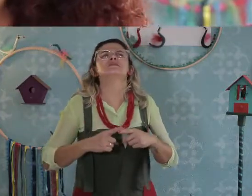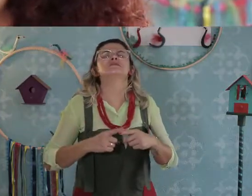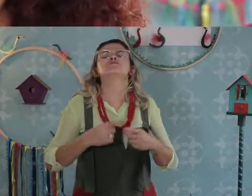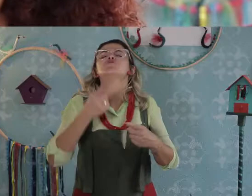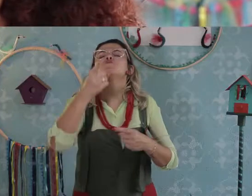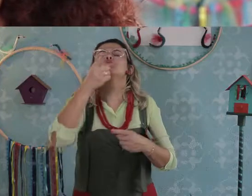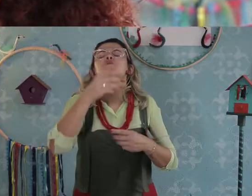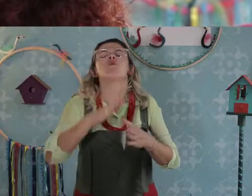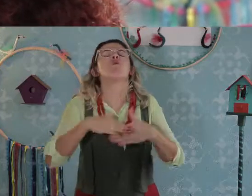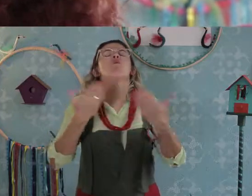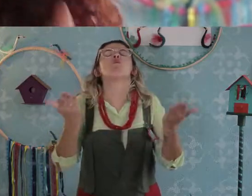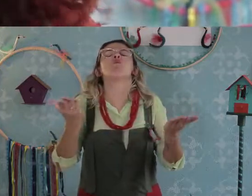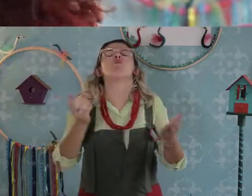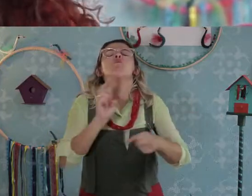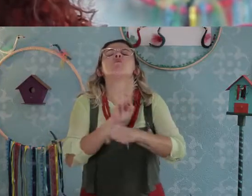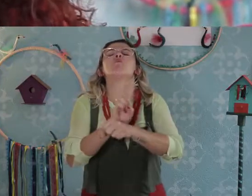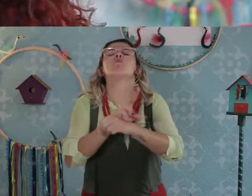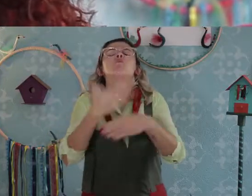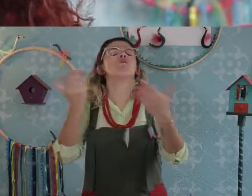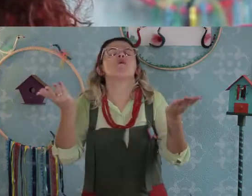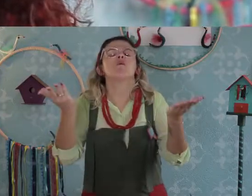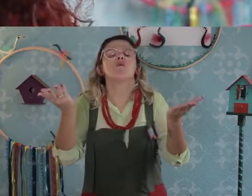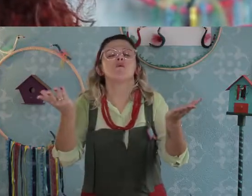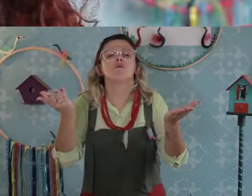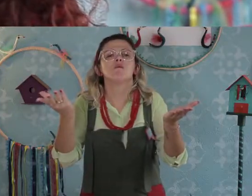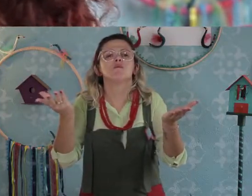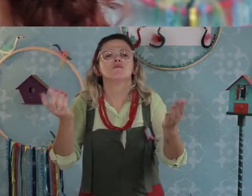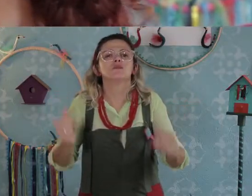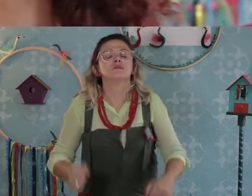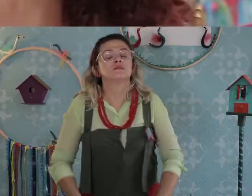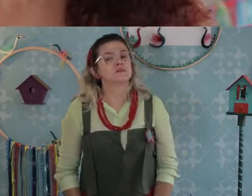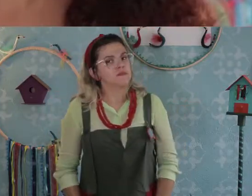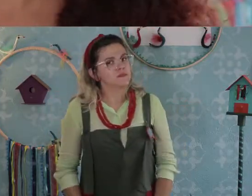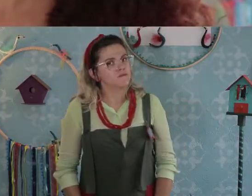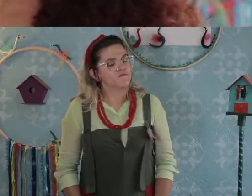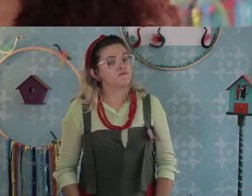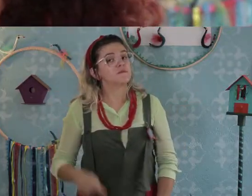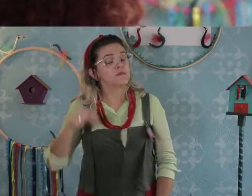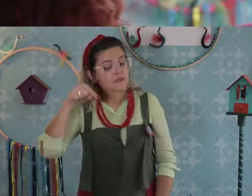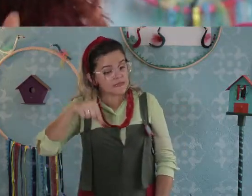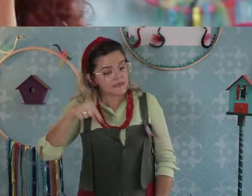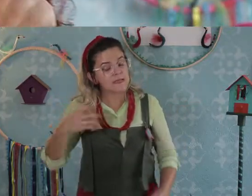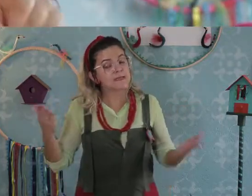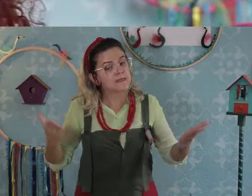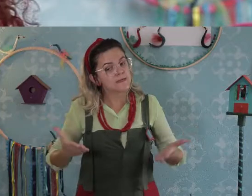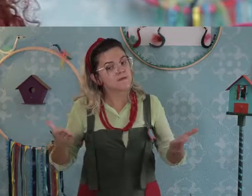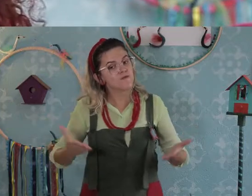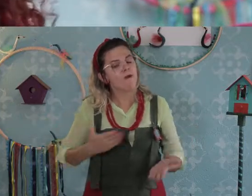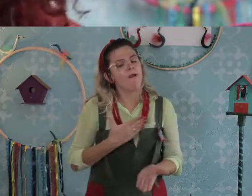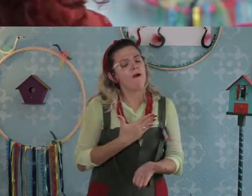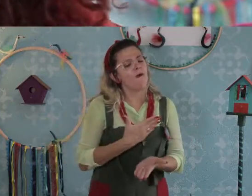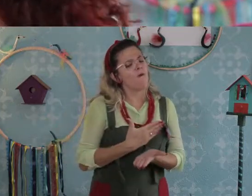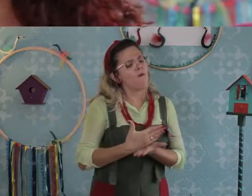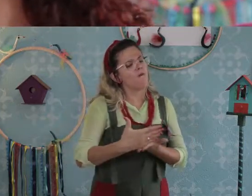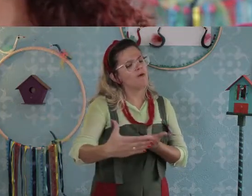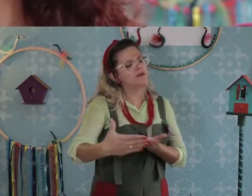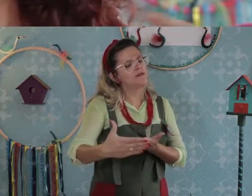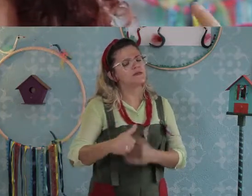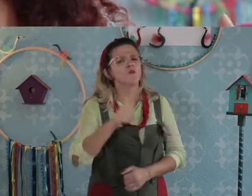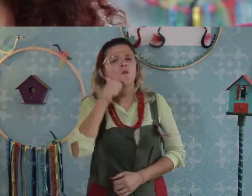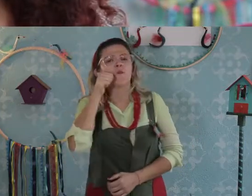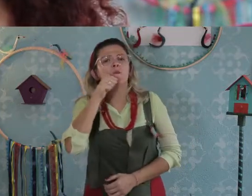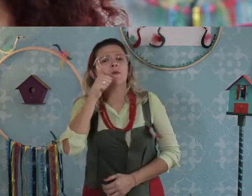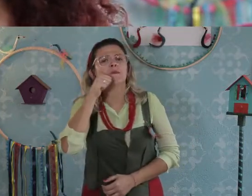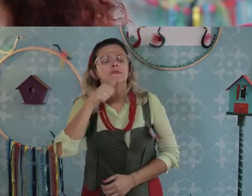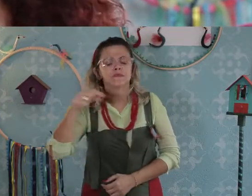nosso meio ambiente? É sobre isso também. E essa história, ela começa quando